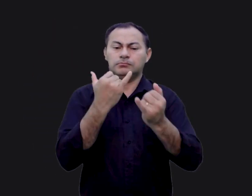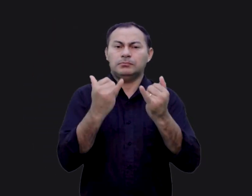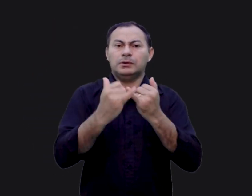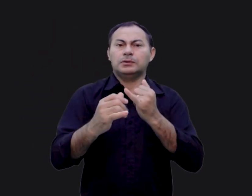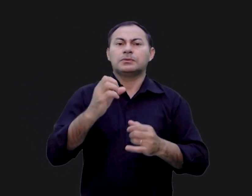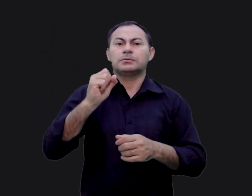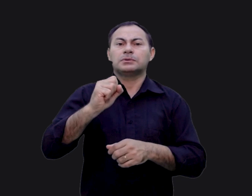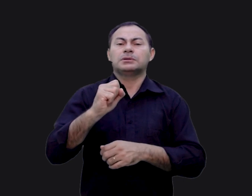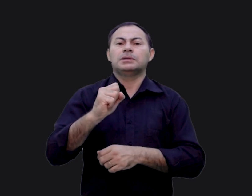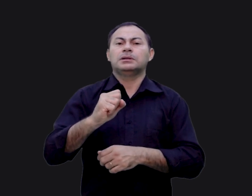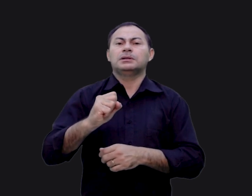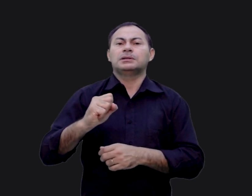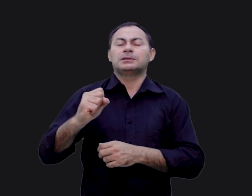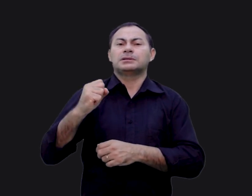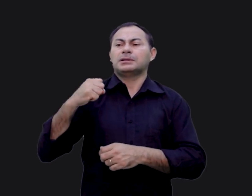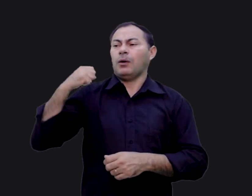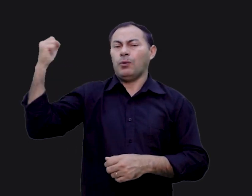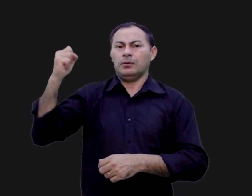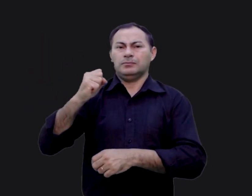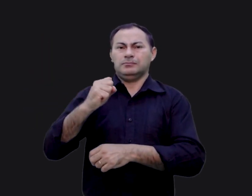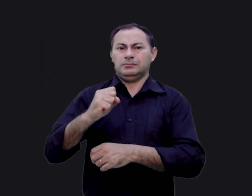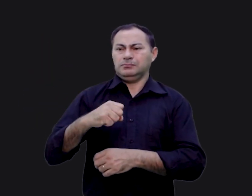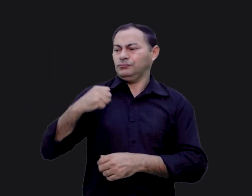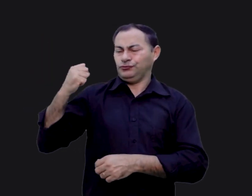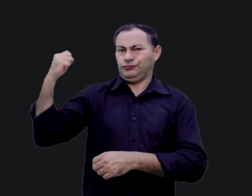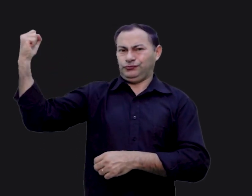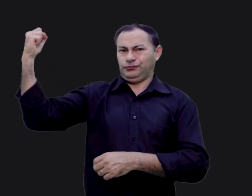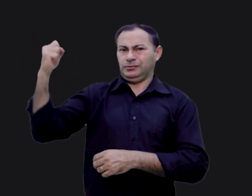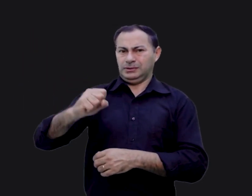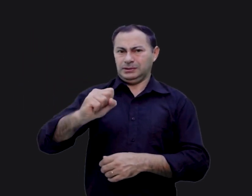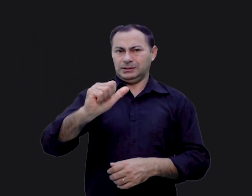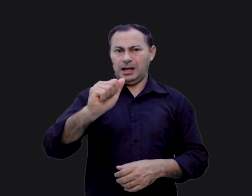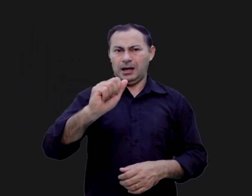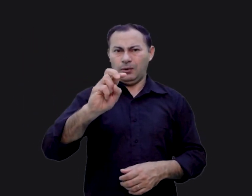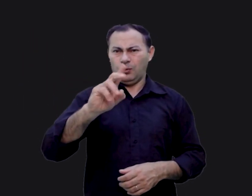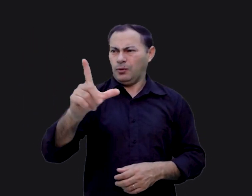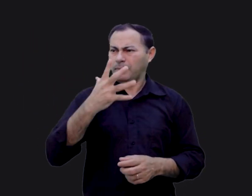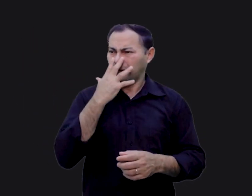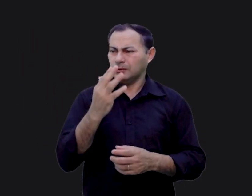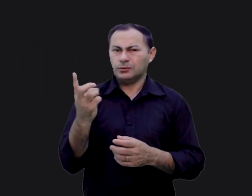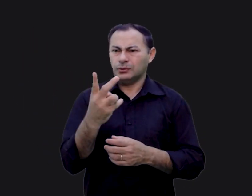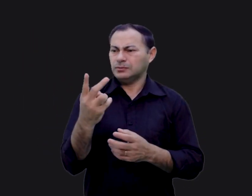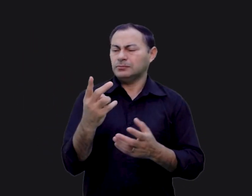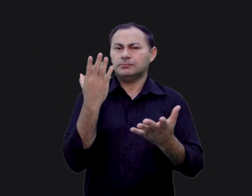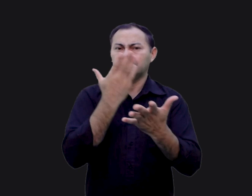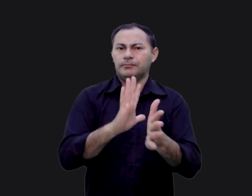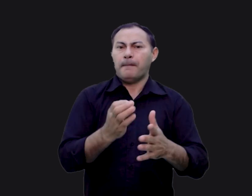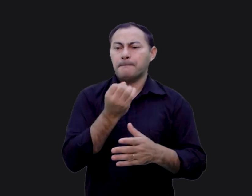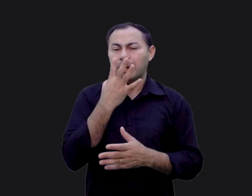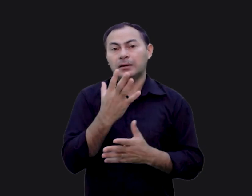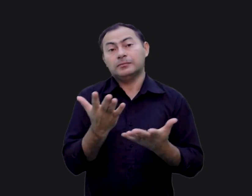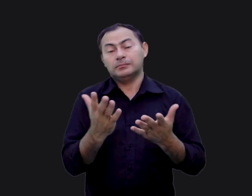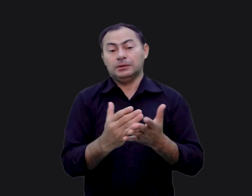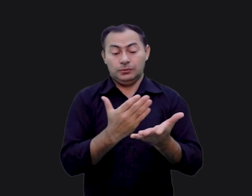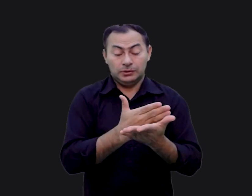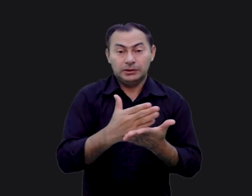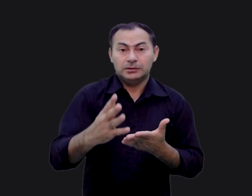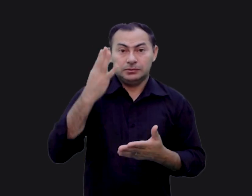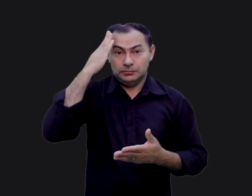muito parecido com Saul, porque ambos começaram bem. Eles se parecem também porque ambos não terminaram bem. No início,